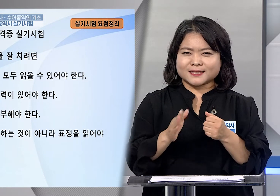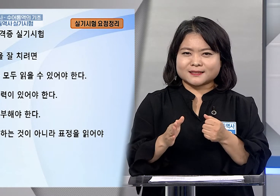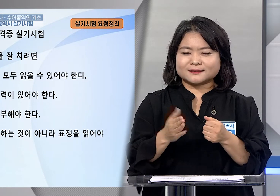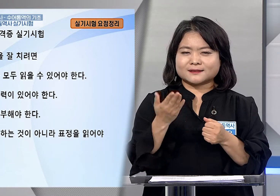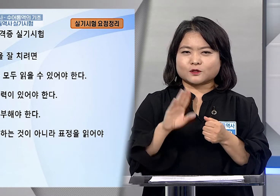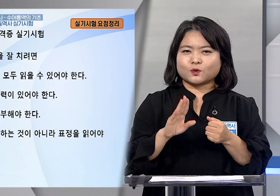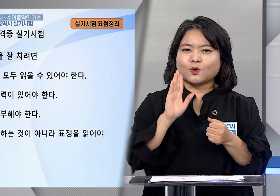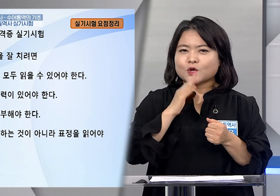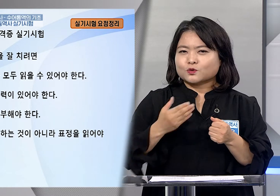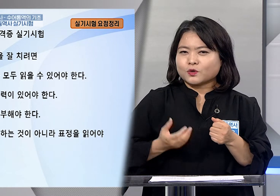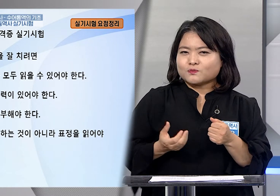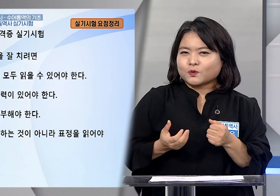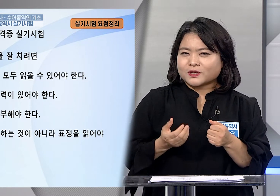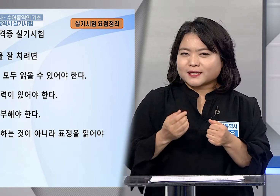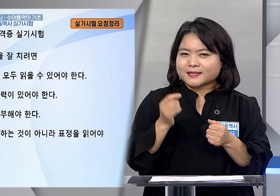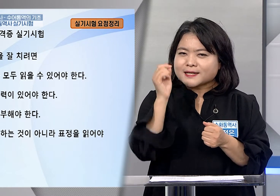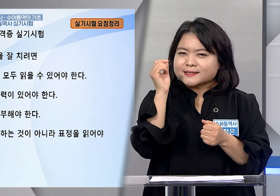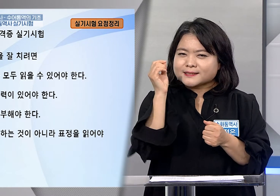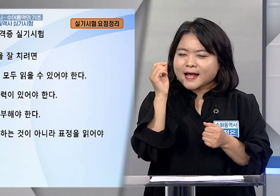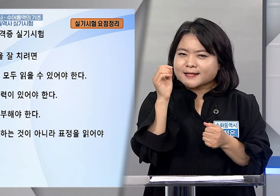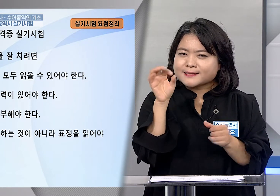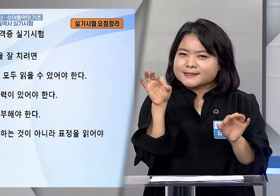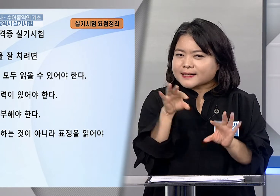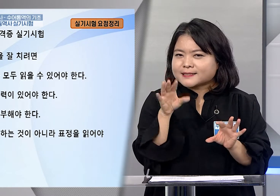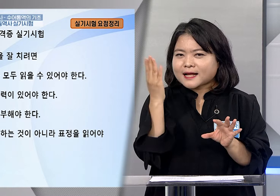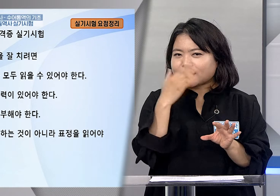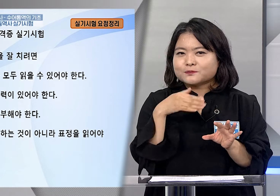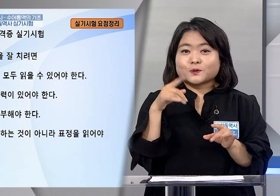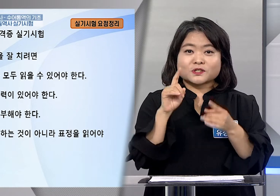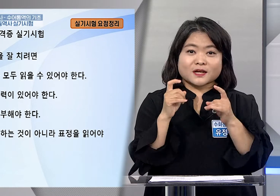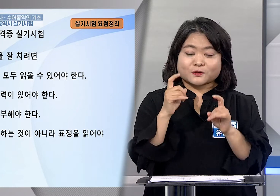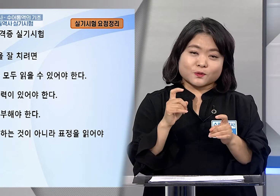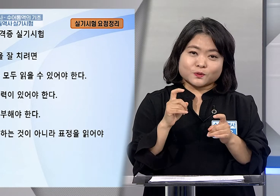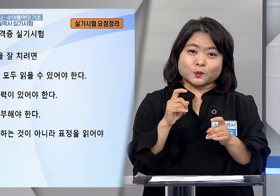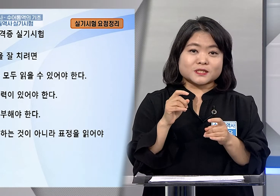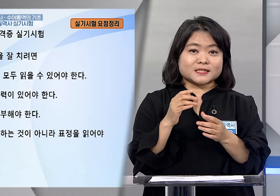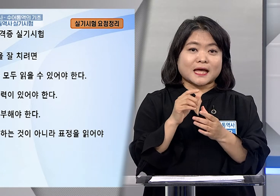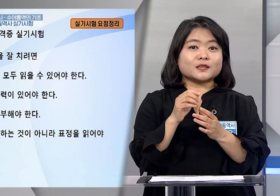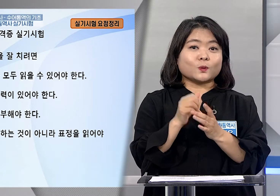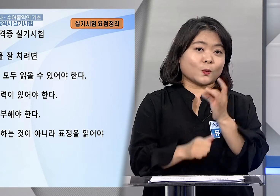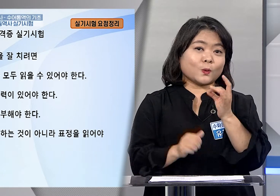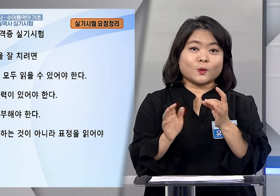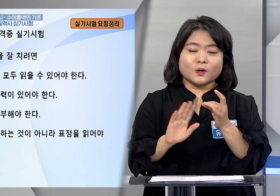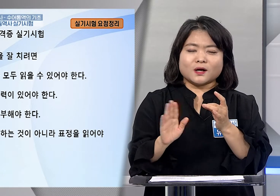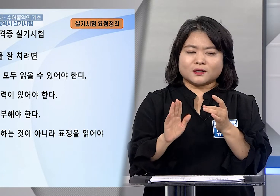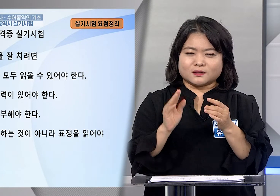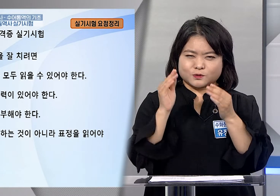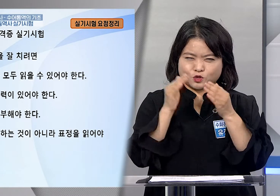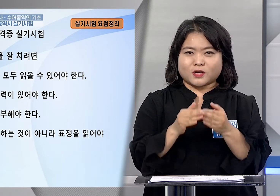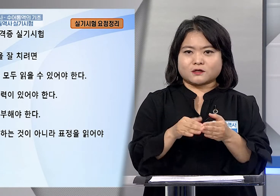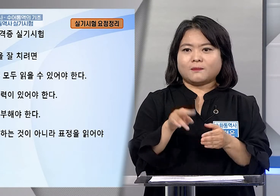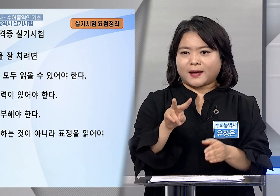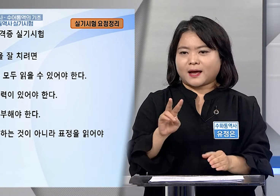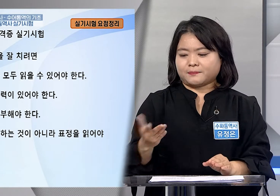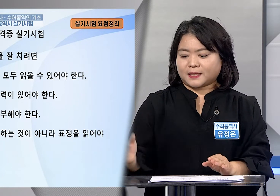어쨌든 그래도 농인 모델이 살짝 지나가는 표정이라도 놓치지 않도록 집중해서 봐야 합니다.